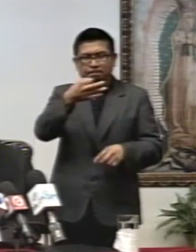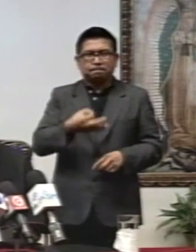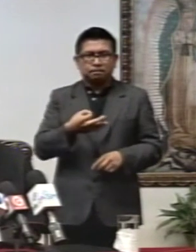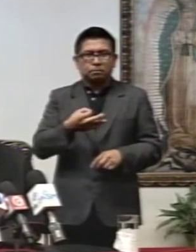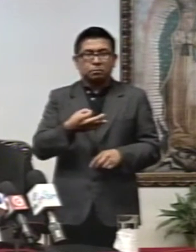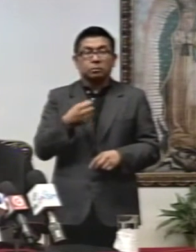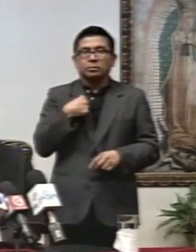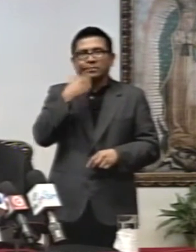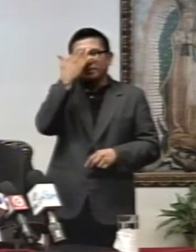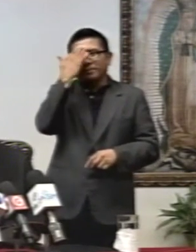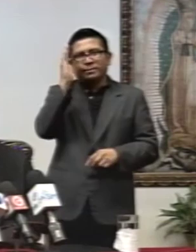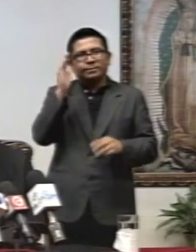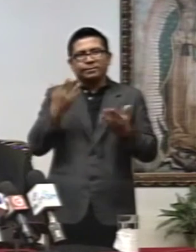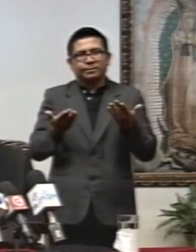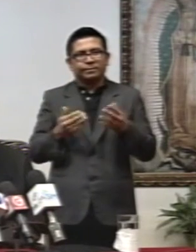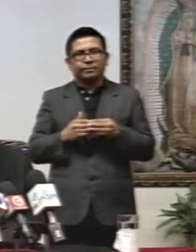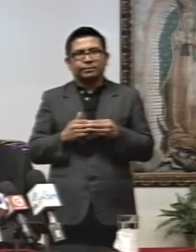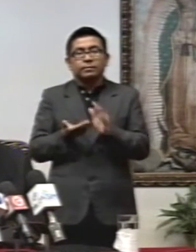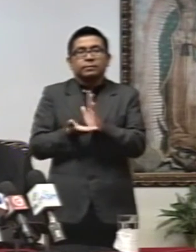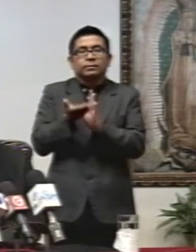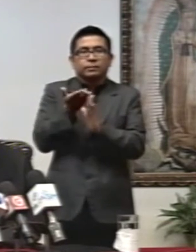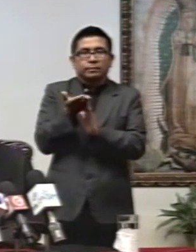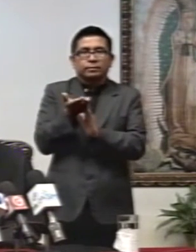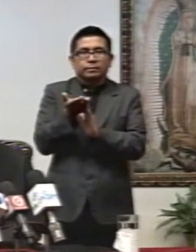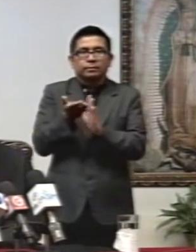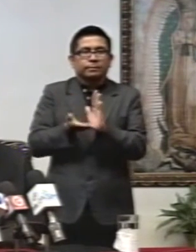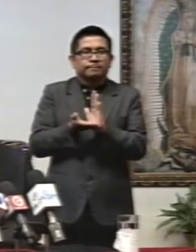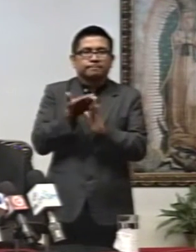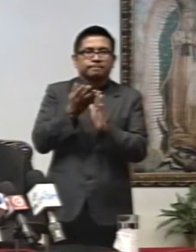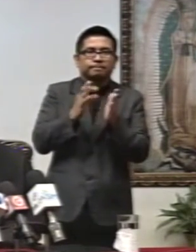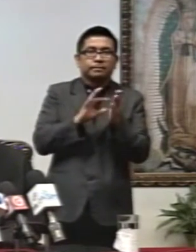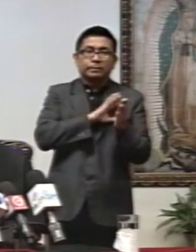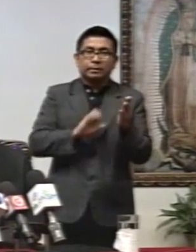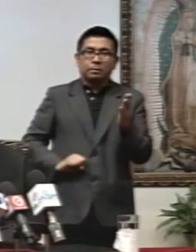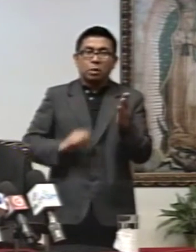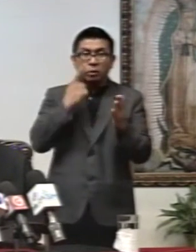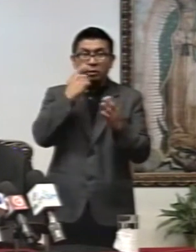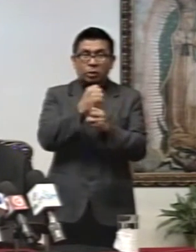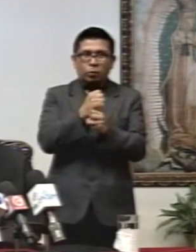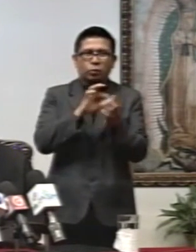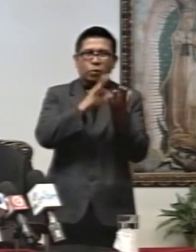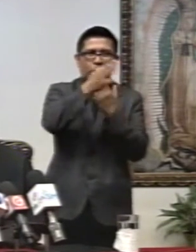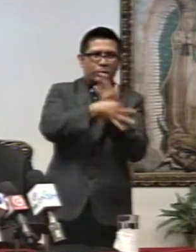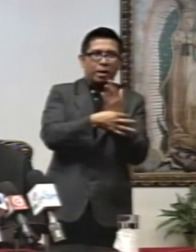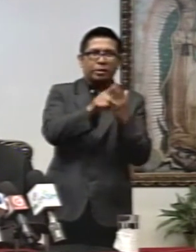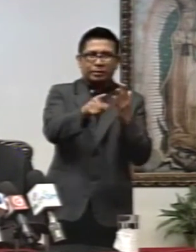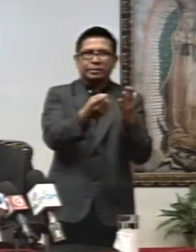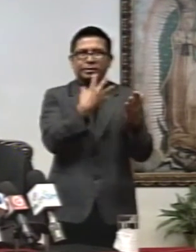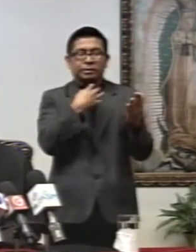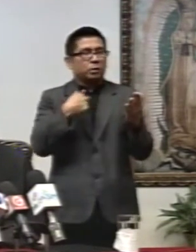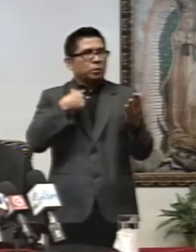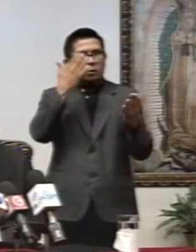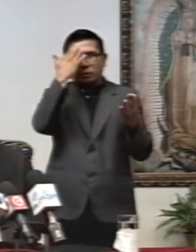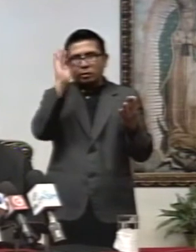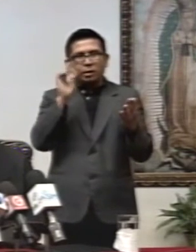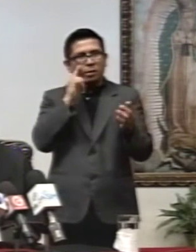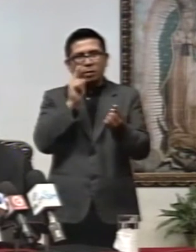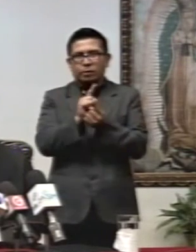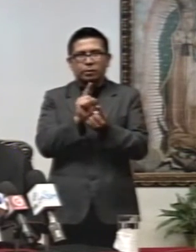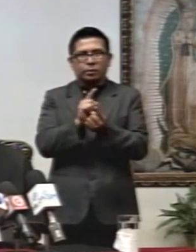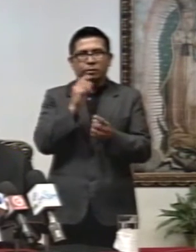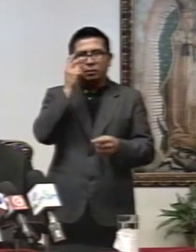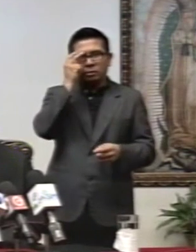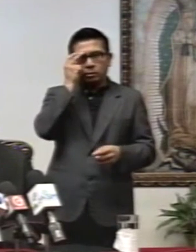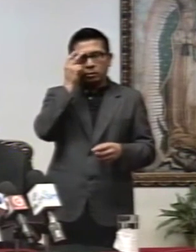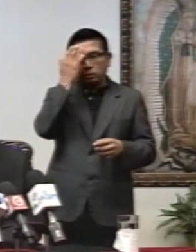no conozco mucho el desarrollo del plan El Salvador Seguro, que usted hace mención, pero